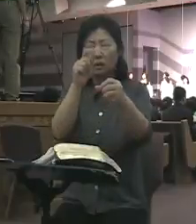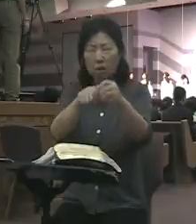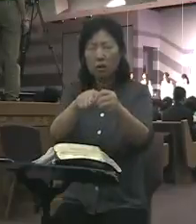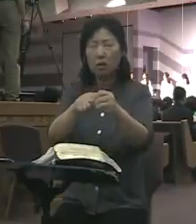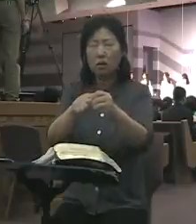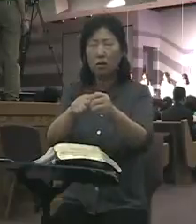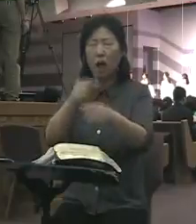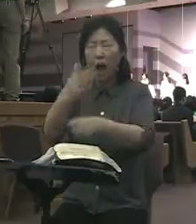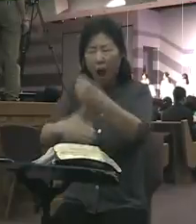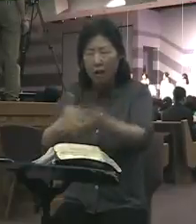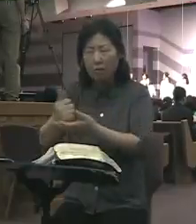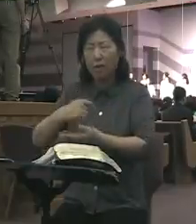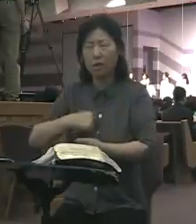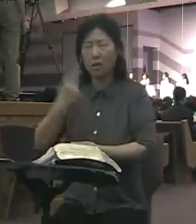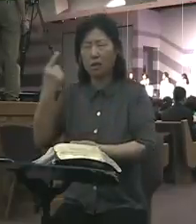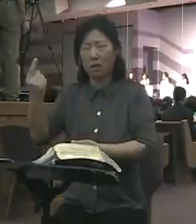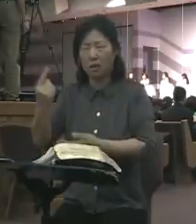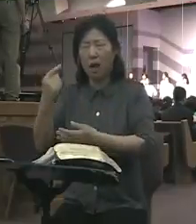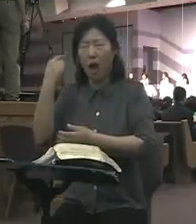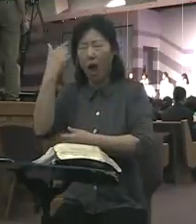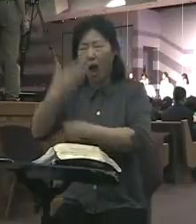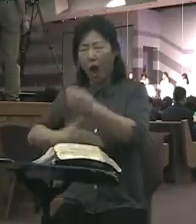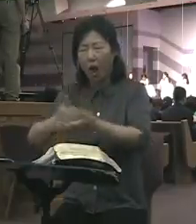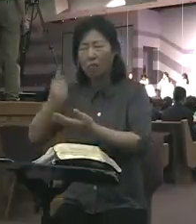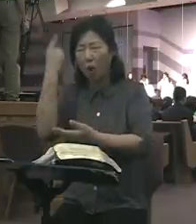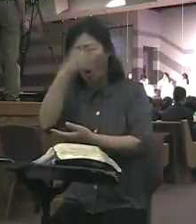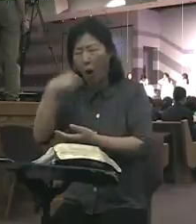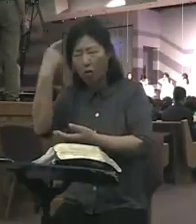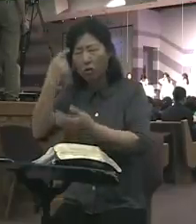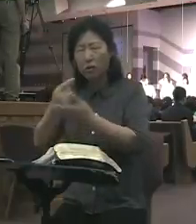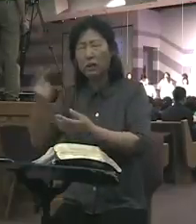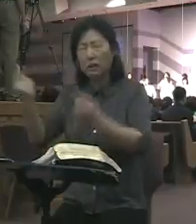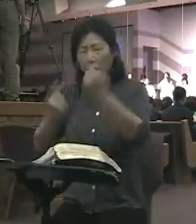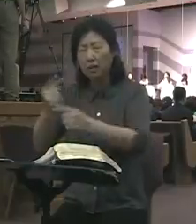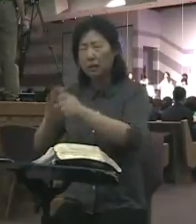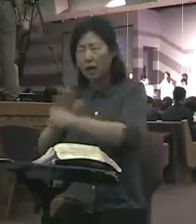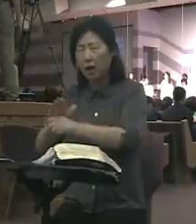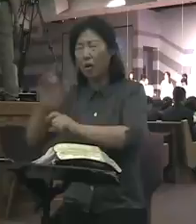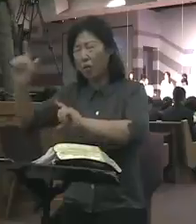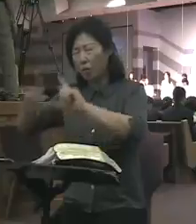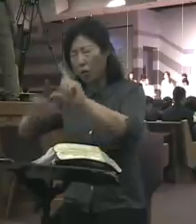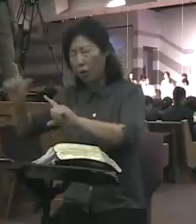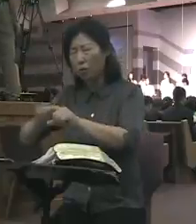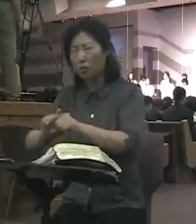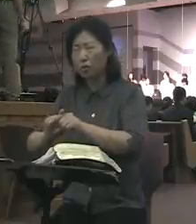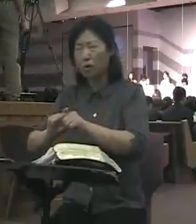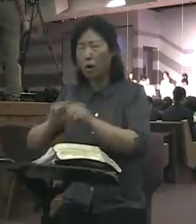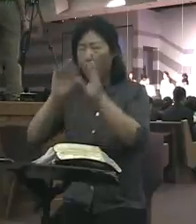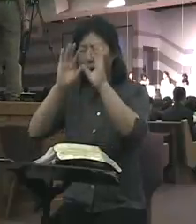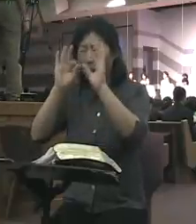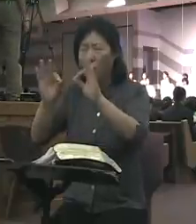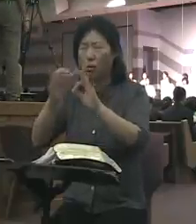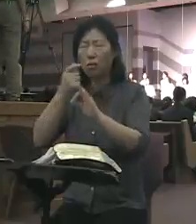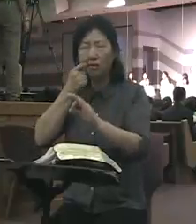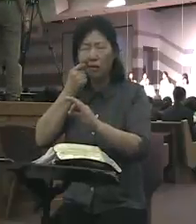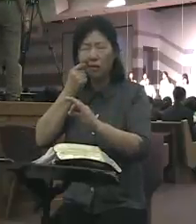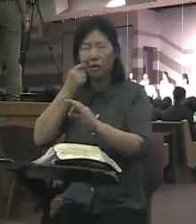자신, 하나님의 얼굴, 그리고 형제를 사랑하는 모습을 우리가 보이지 못했던 것을